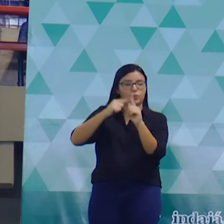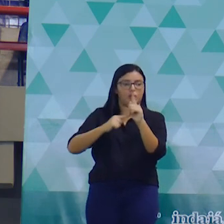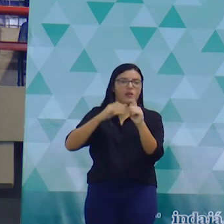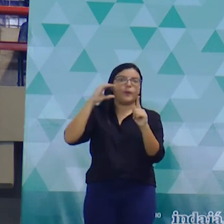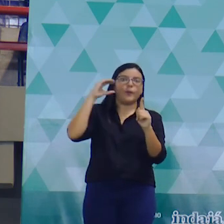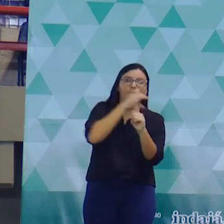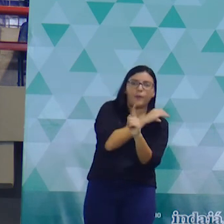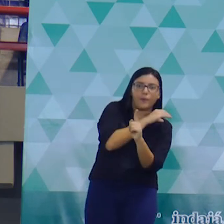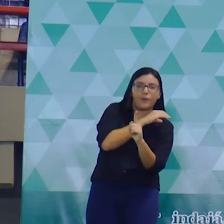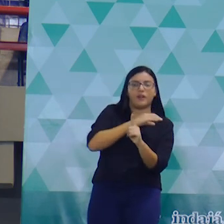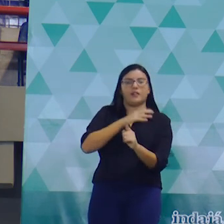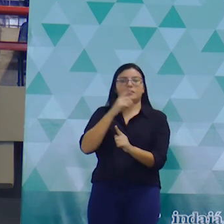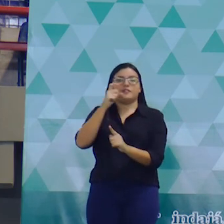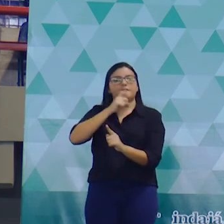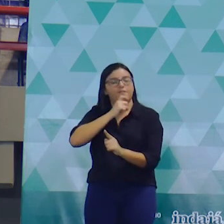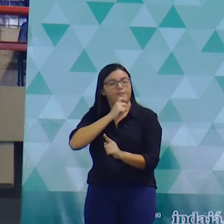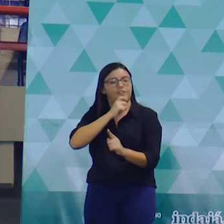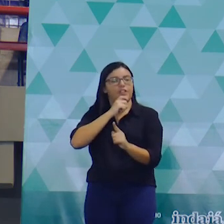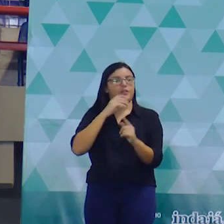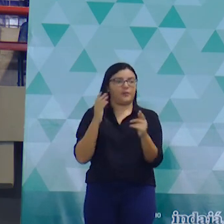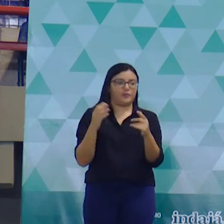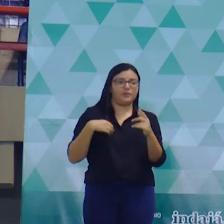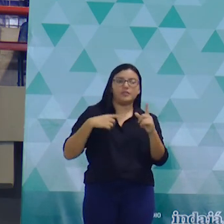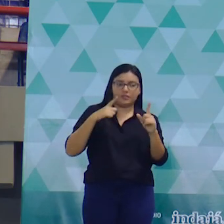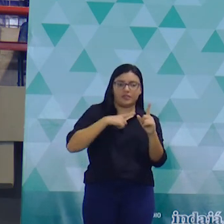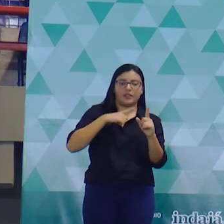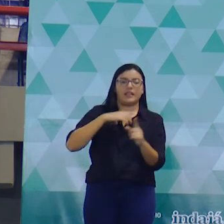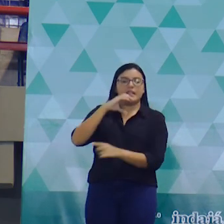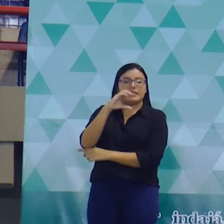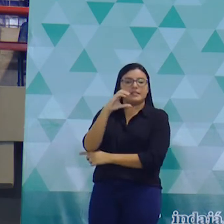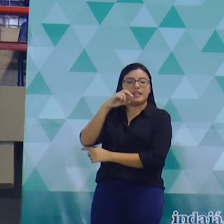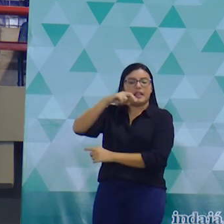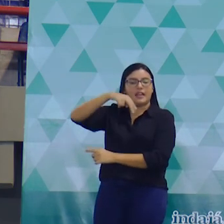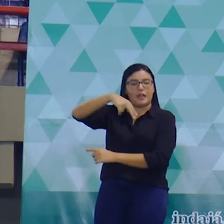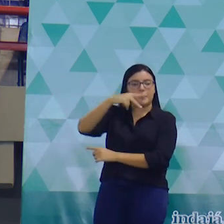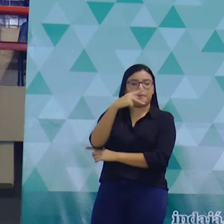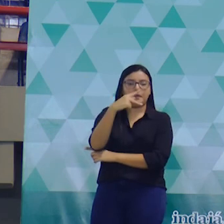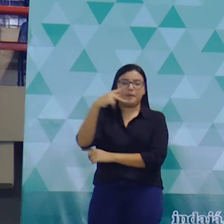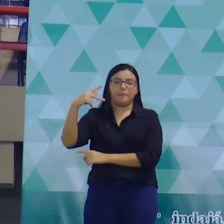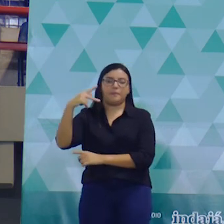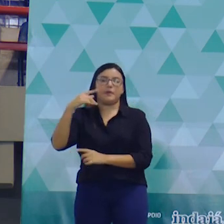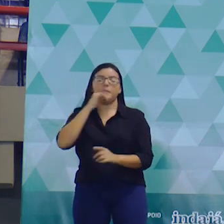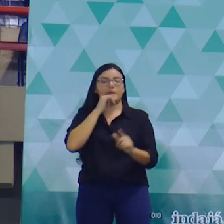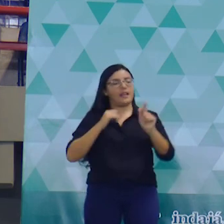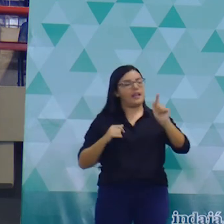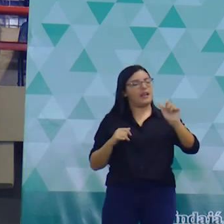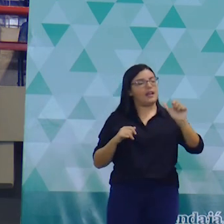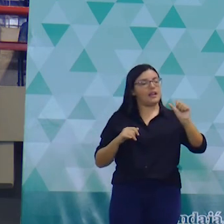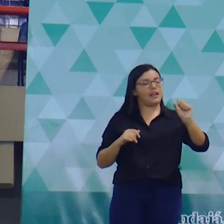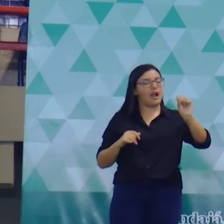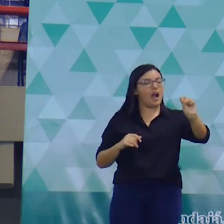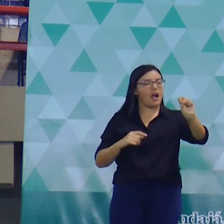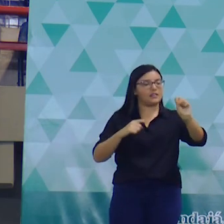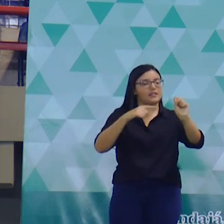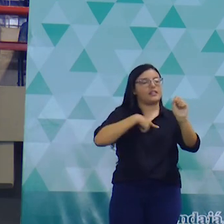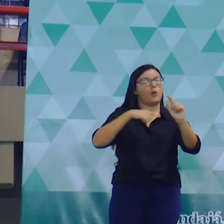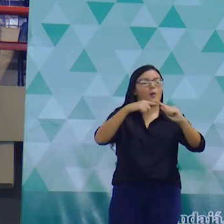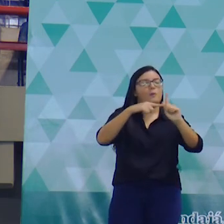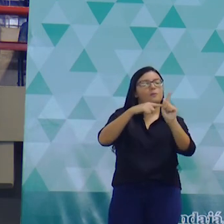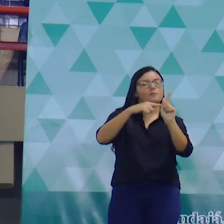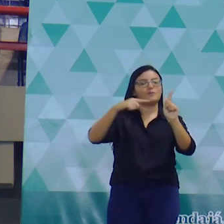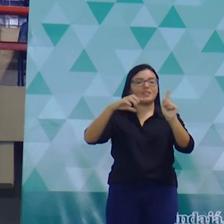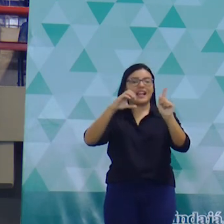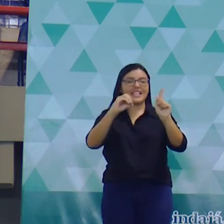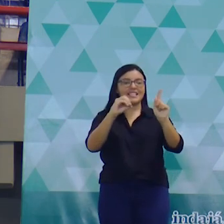chamada condição normal de temperatura e pressão, CNTP. É quando o gás encontra-se a 0 graus Celsius e 1 atm. Se